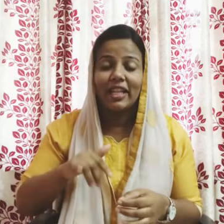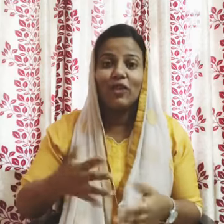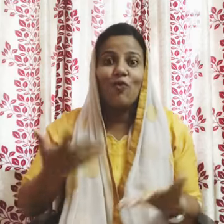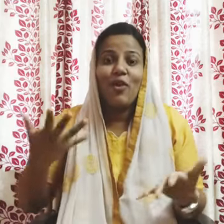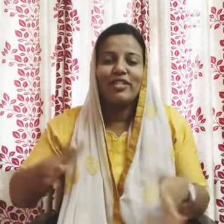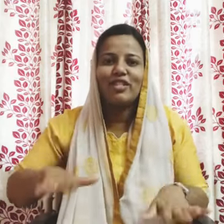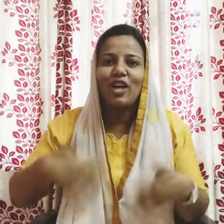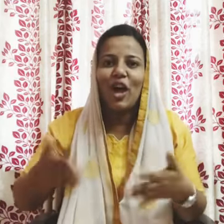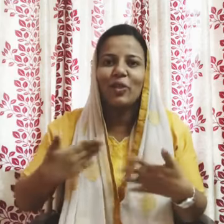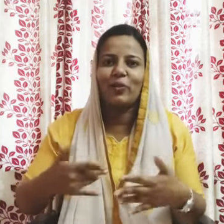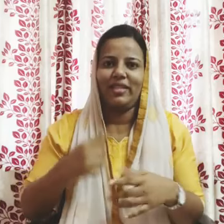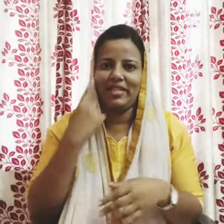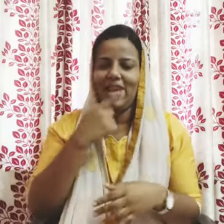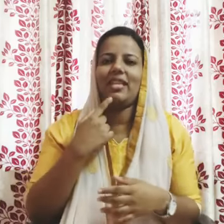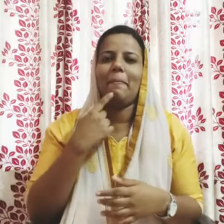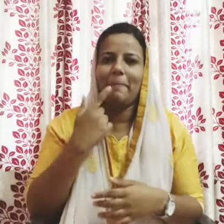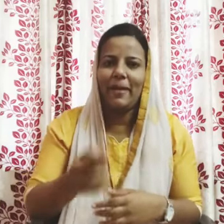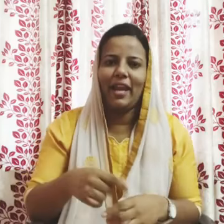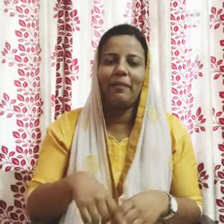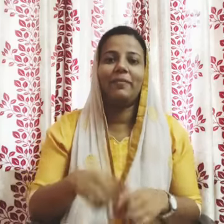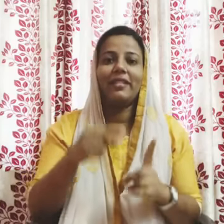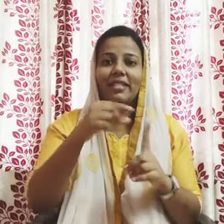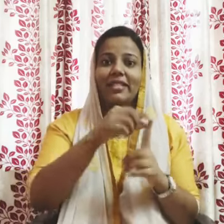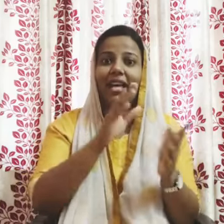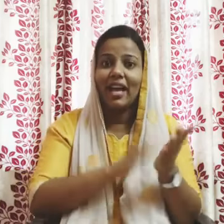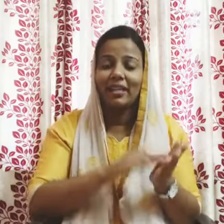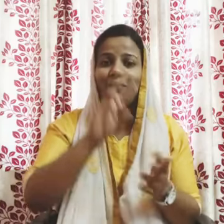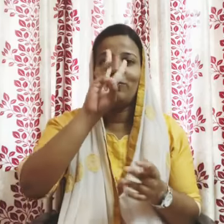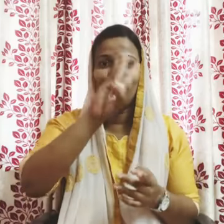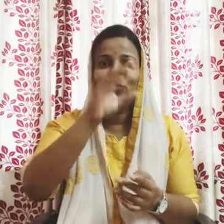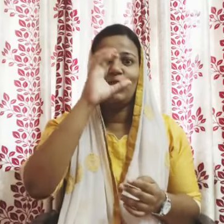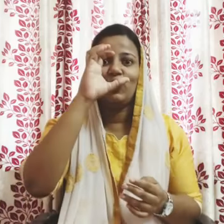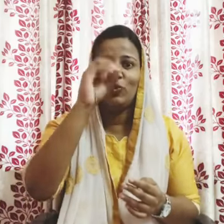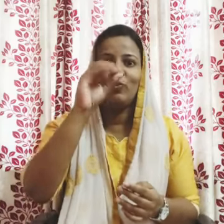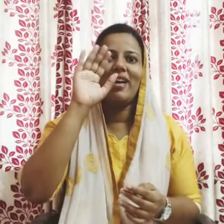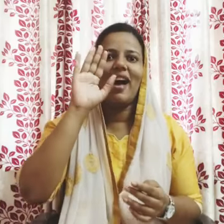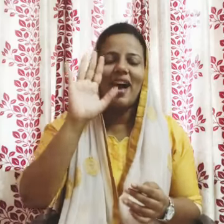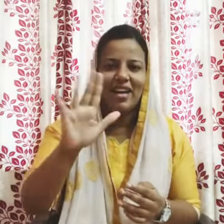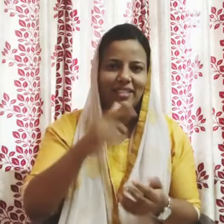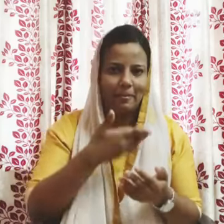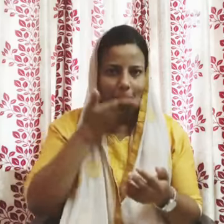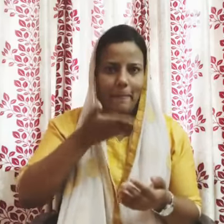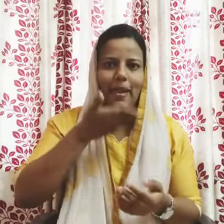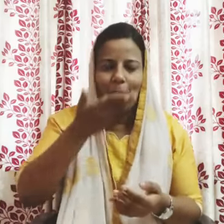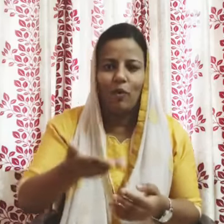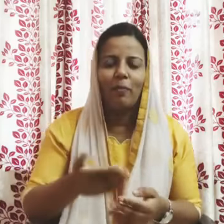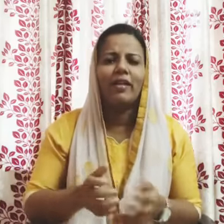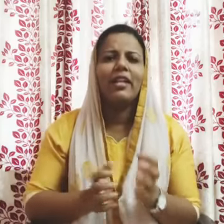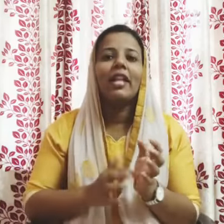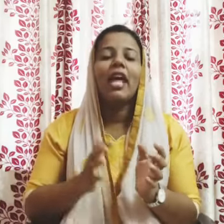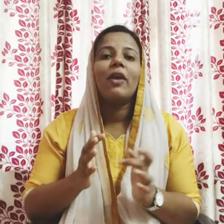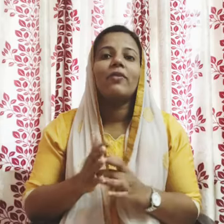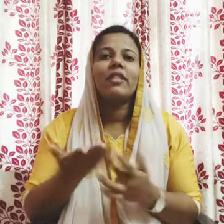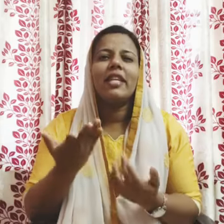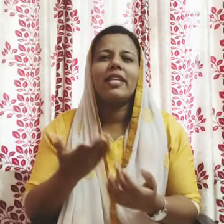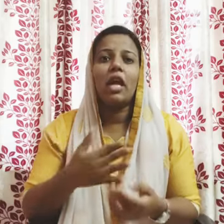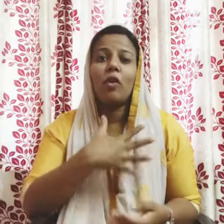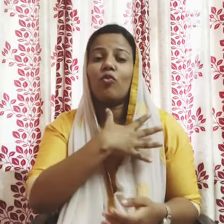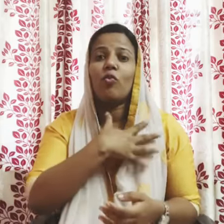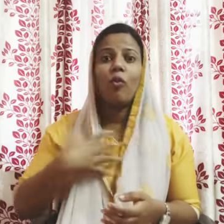വർത്താനമാണ് ഇത് പറയാനുള്ളത്. സങ്കീർത്തനങ്ങൾ 30:5 ഇങ്ങനെ പറയുന്നു, യഹോവയുടെ കോപം ക്ഷണനേരത്തേക്കേ ഉള്ളൂ. ഹല്ലേലൂയ. കർത്താവിന്റെ